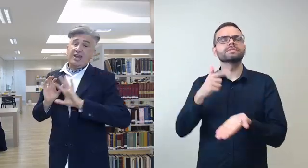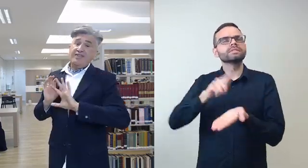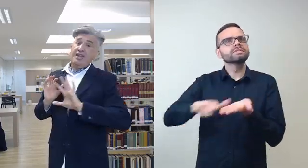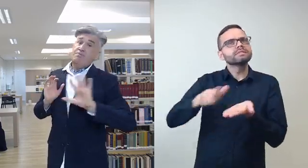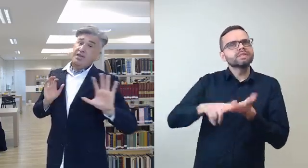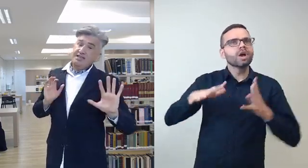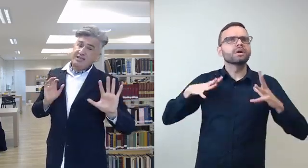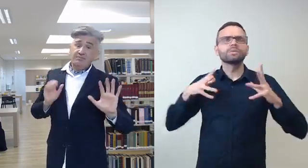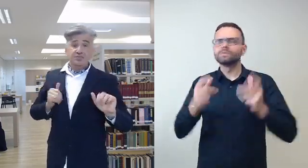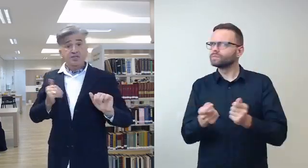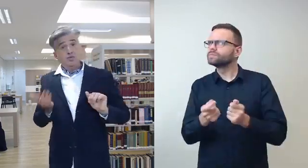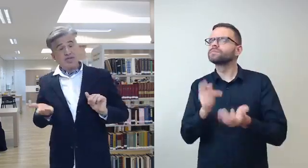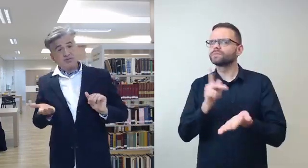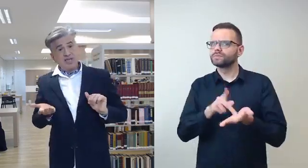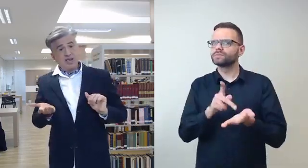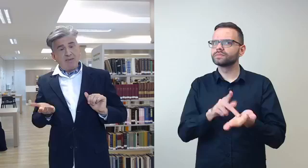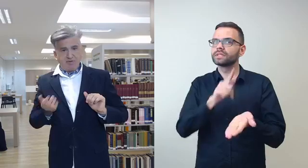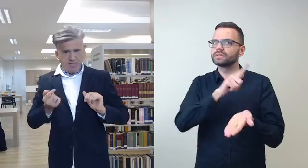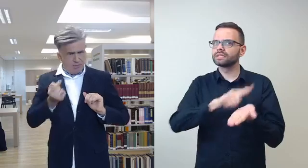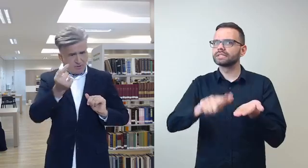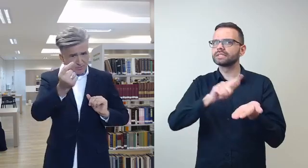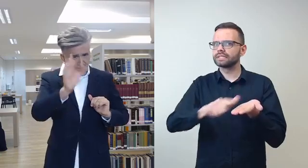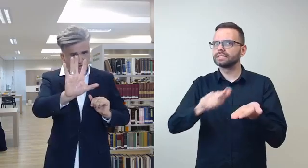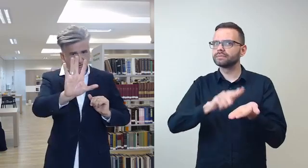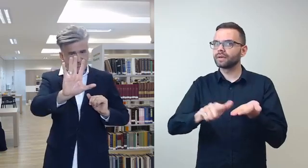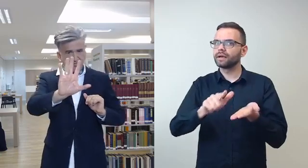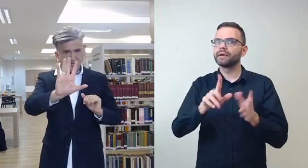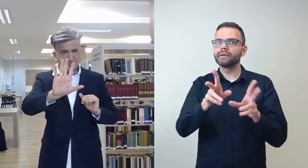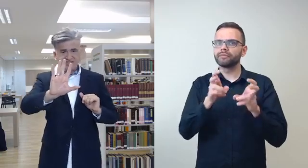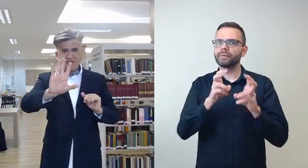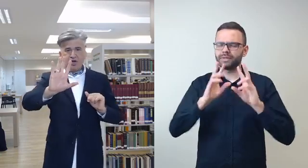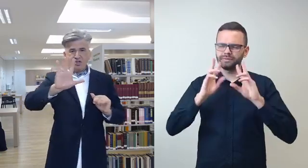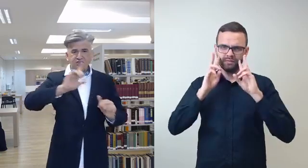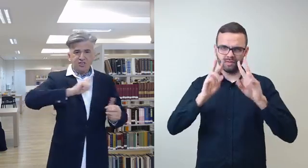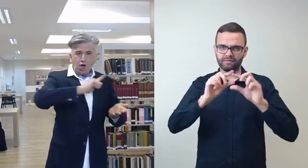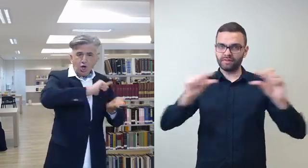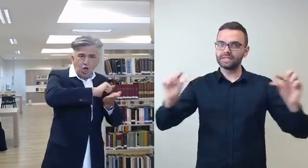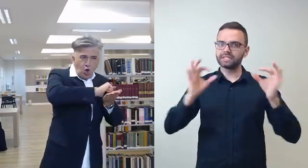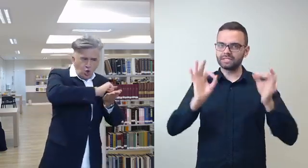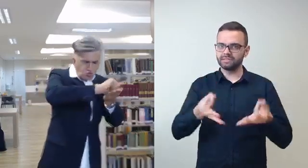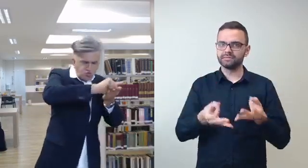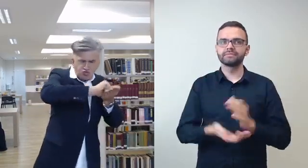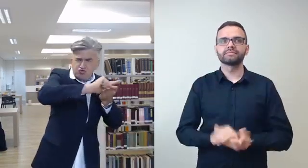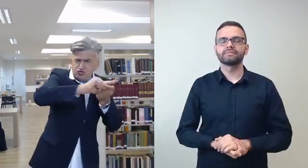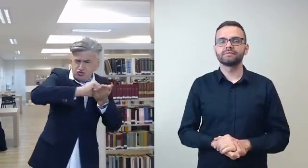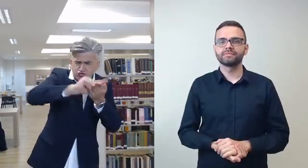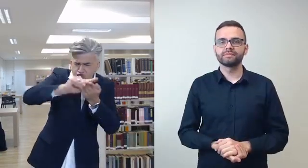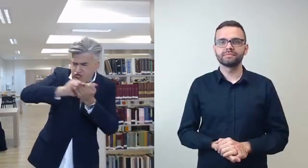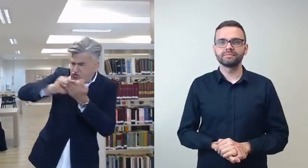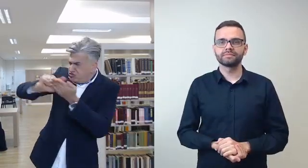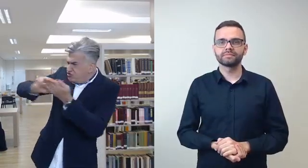vou falar da limpeza e do ato de reclamar. Vou dar uma provável versão para vocês. Olha isso aqui, ó.